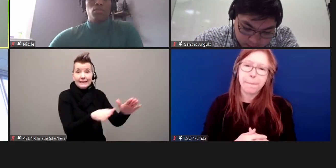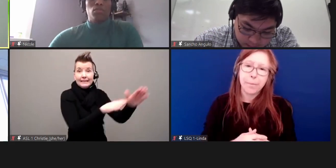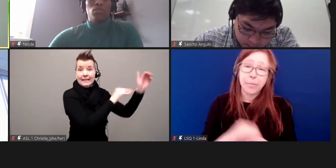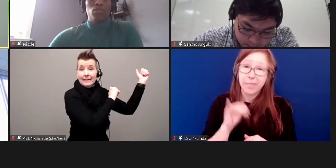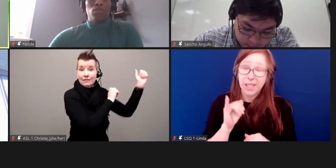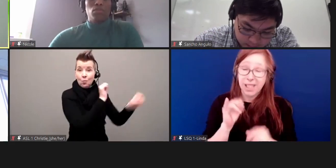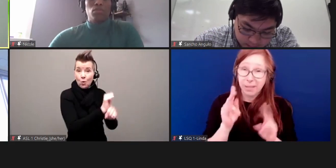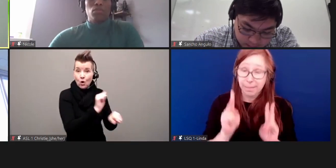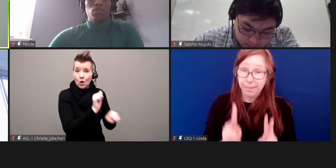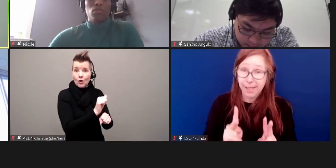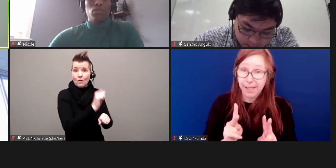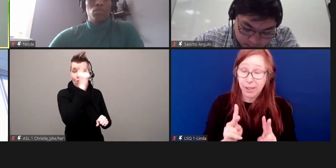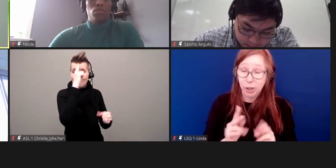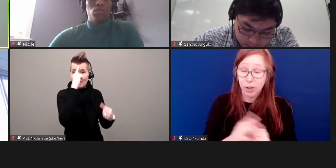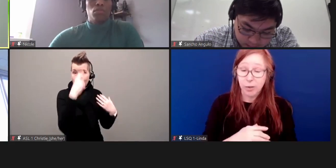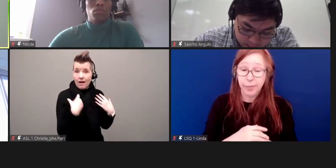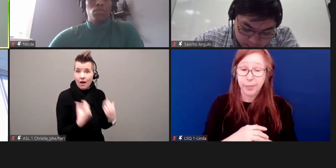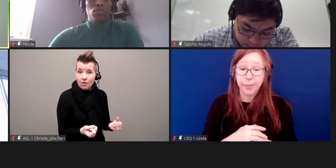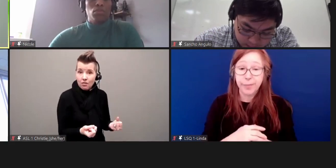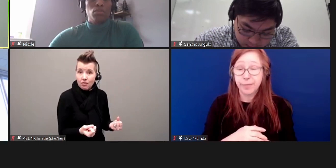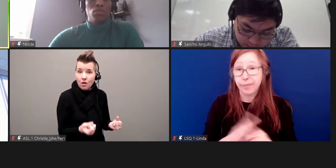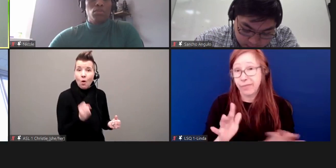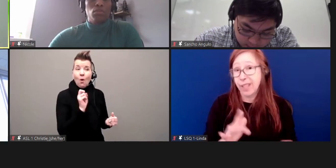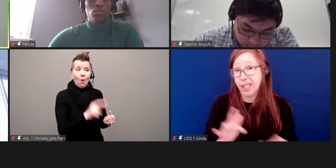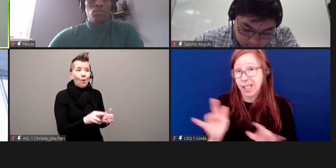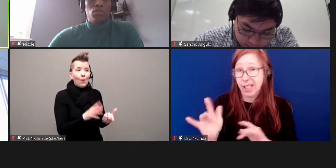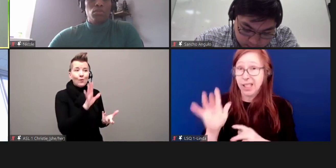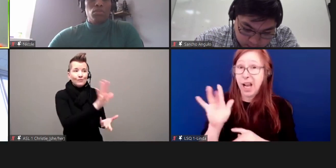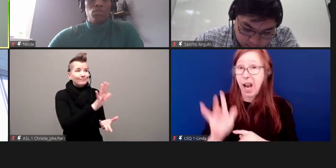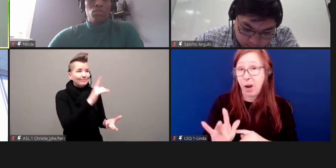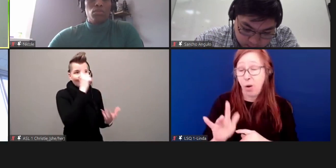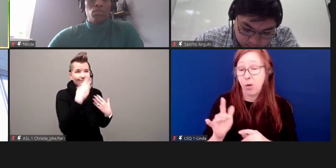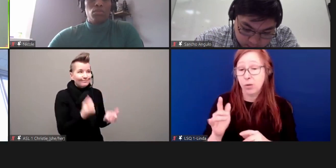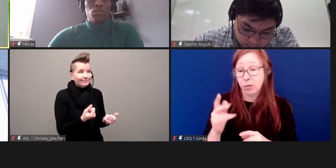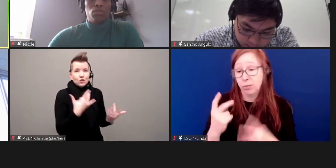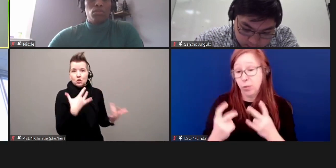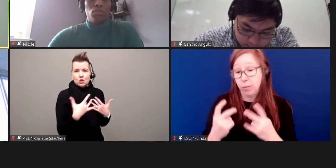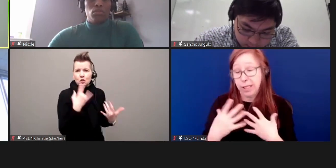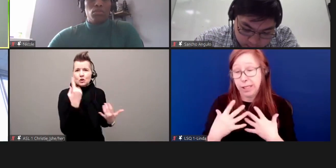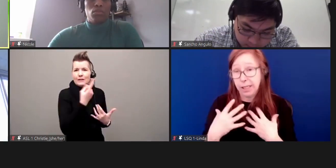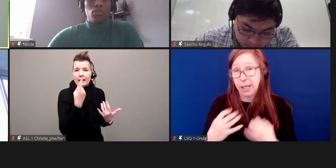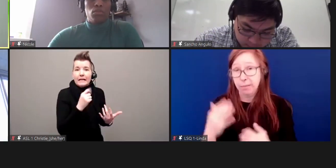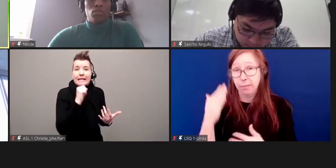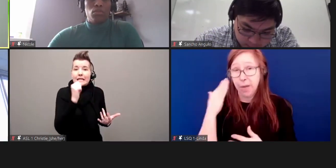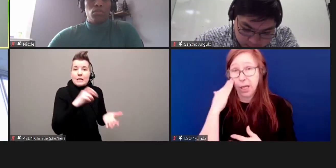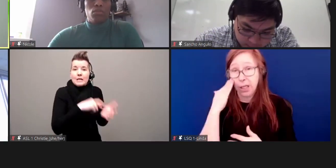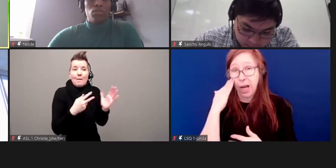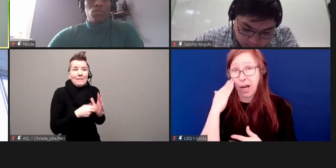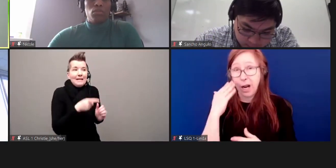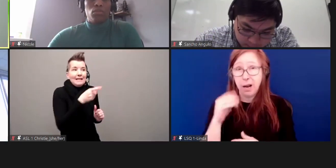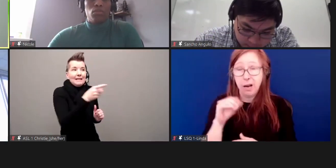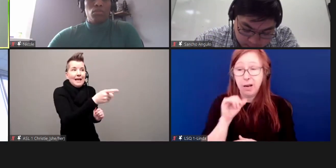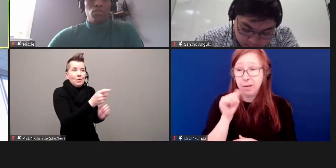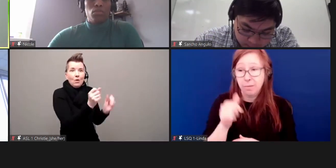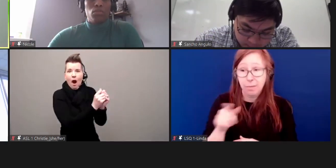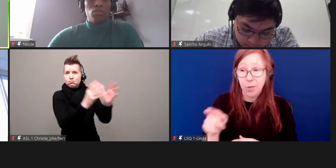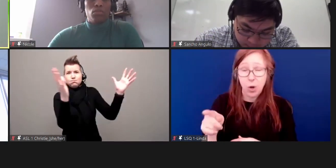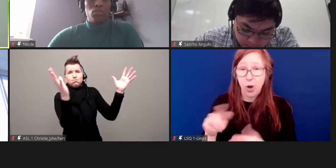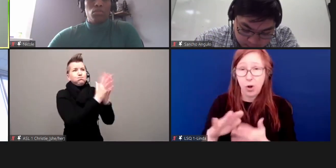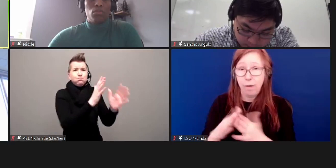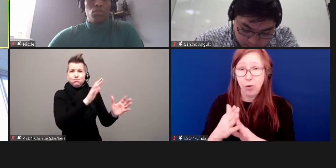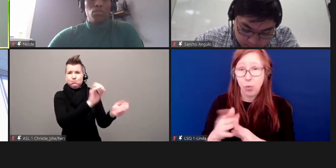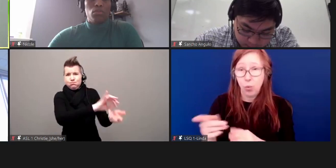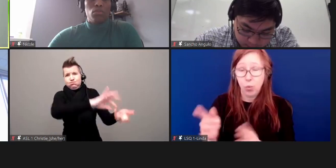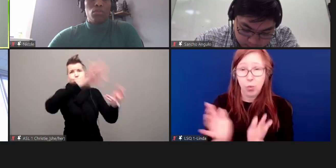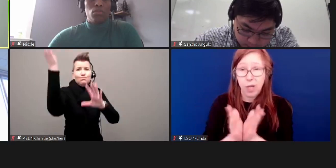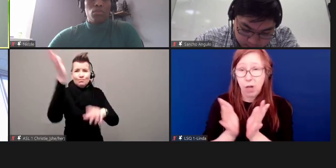quitte pour un problème de santé mentale, ils ne sont pas devenus radioactifs.